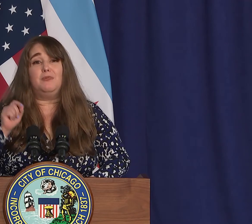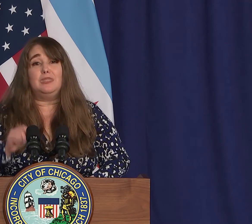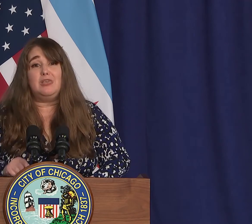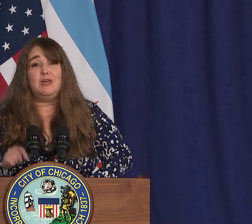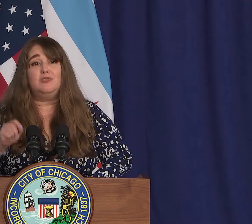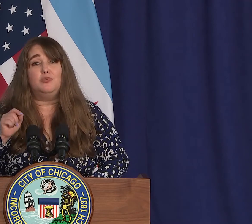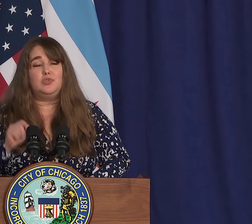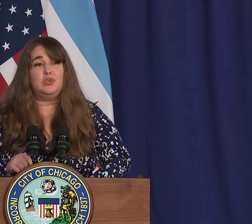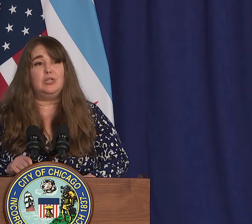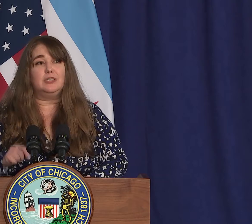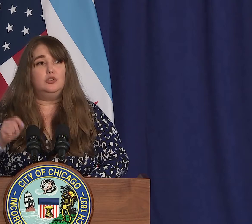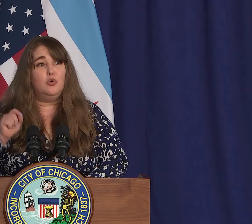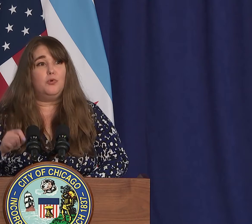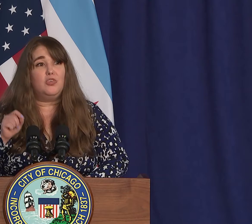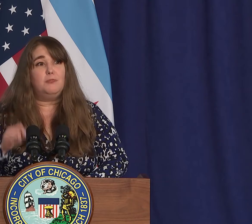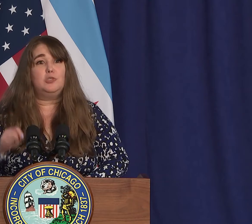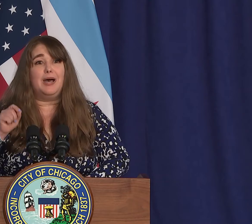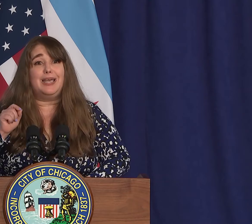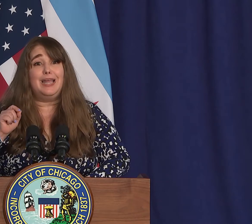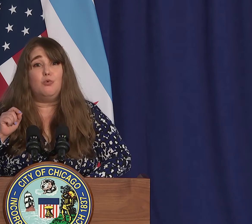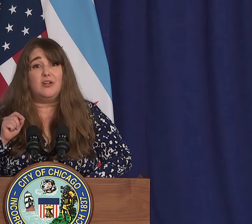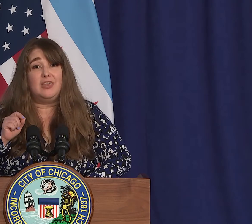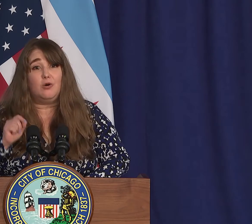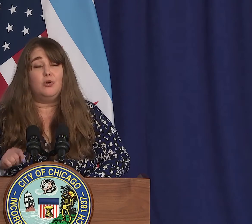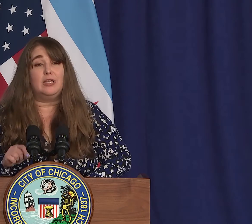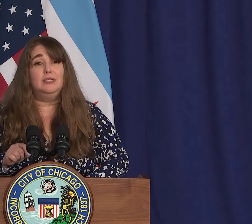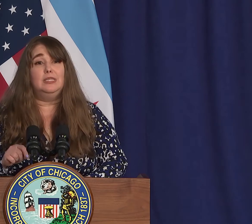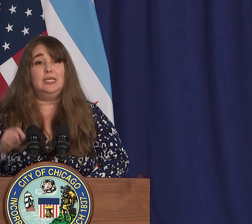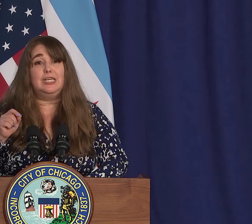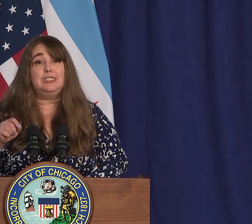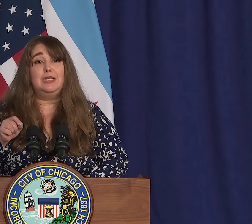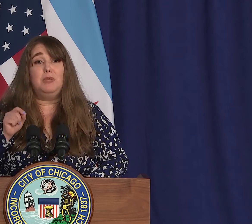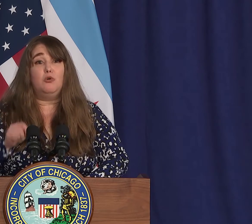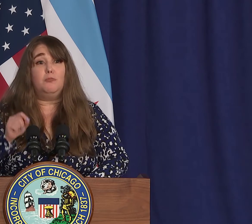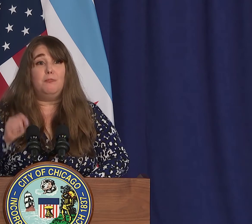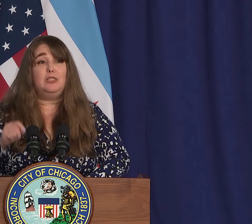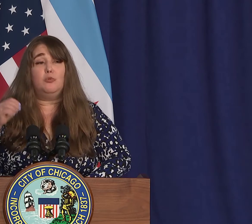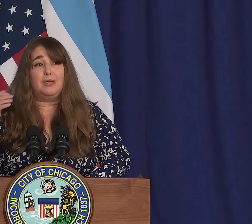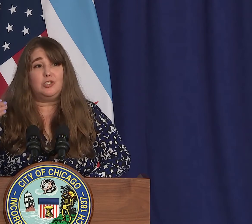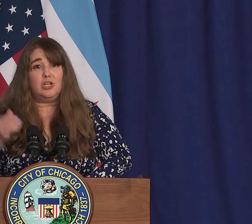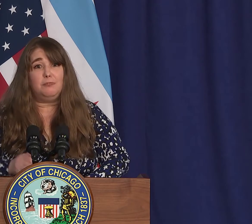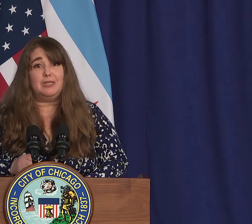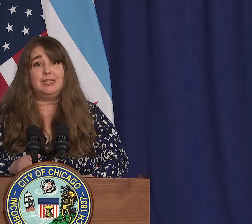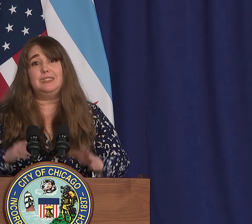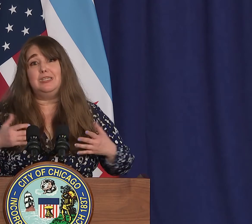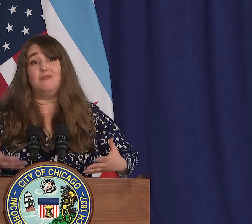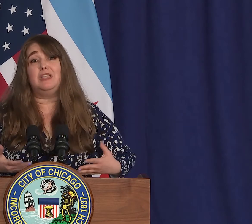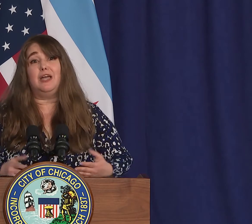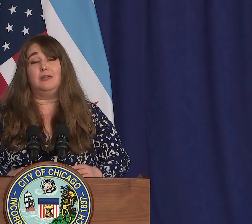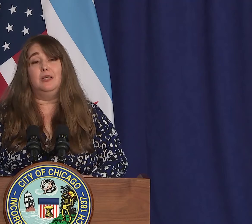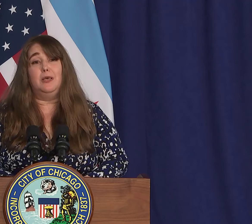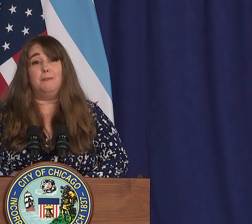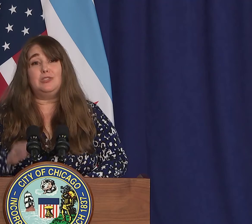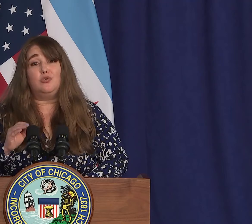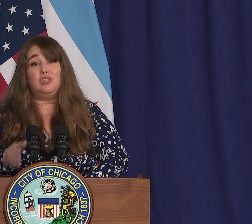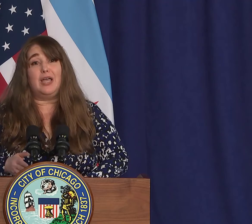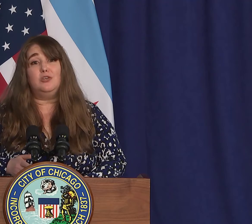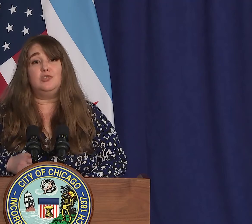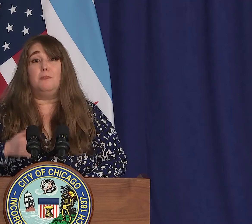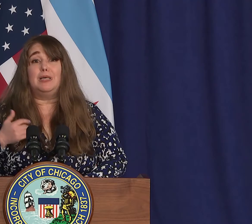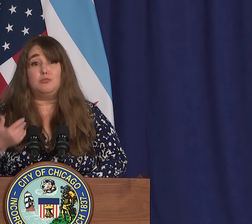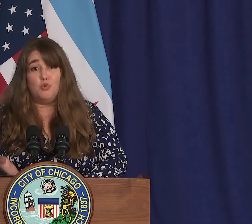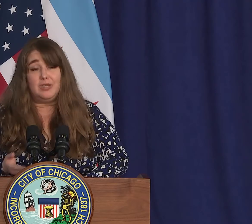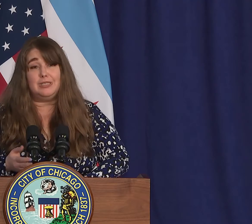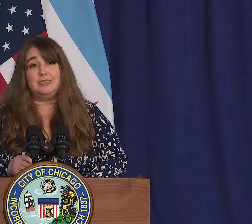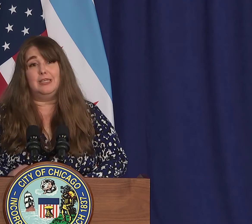las preventivas funcionan, no podemos bajar la guardia ahora. Es el mejor momento para echar para atrás y evitar más